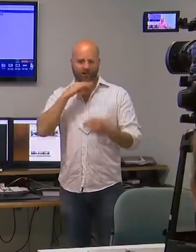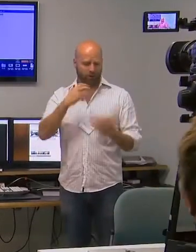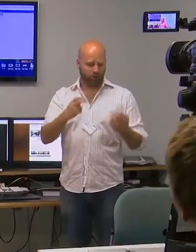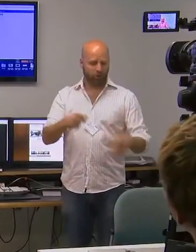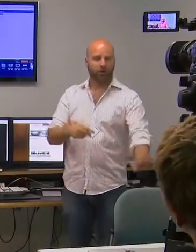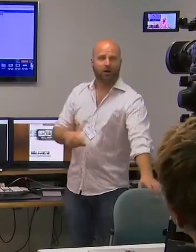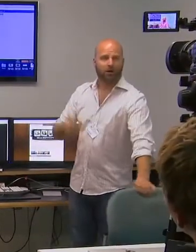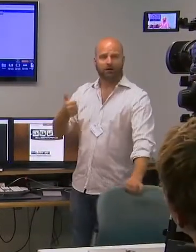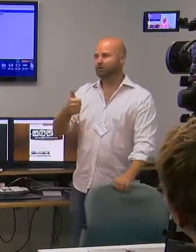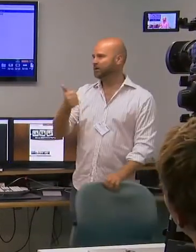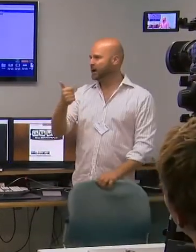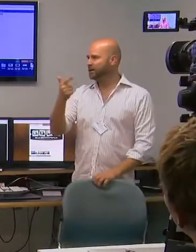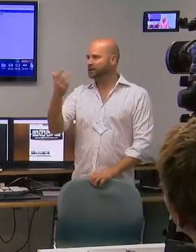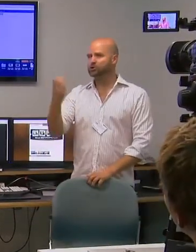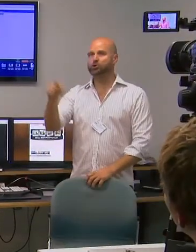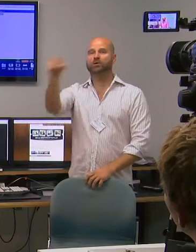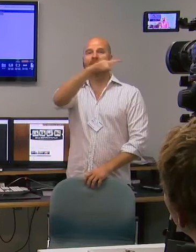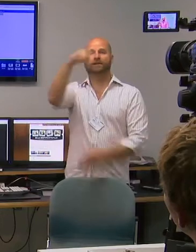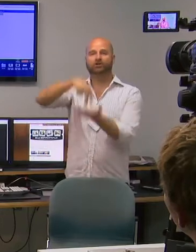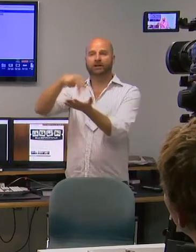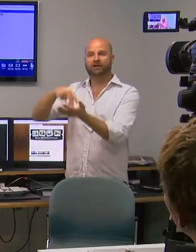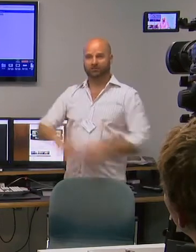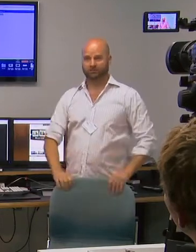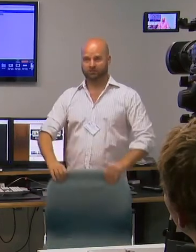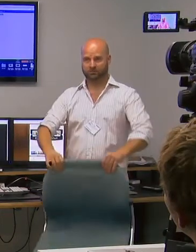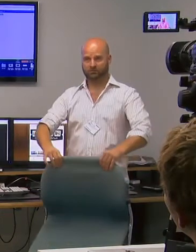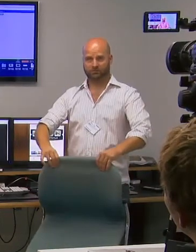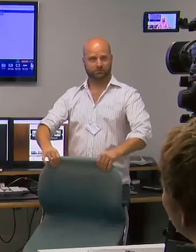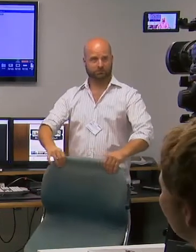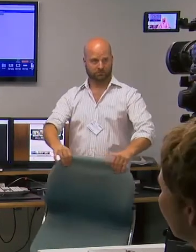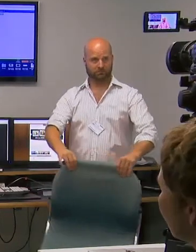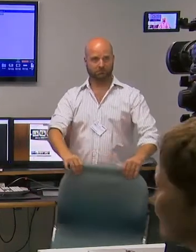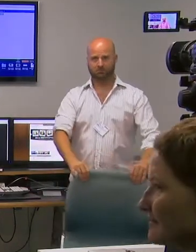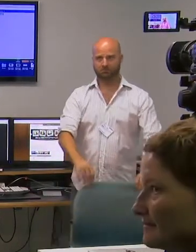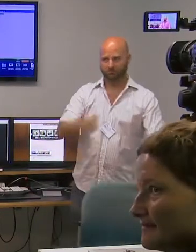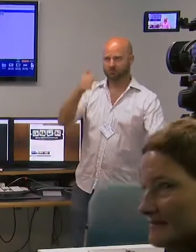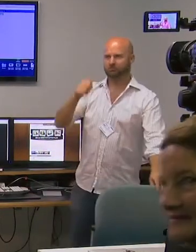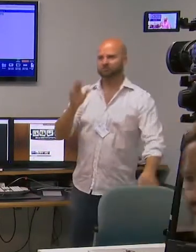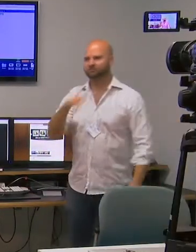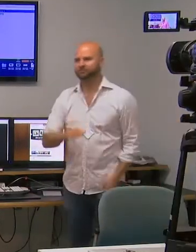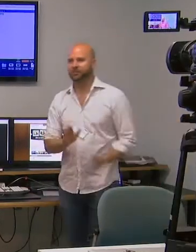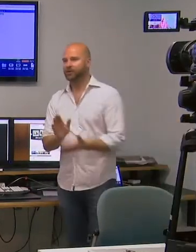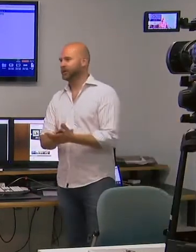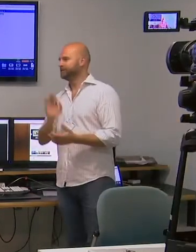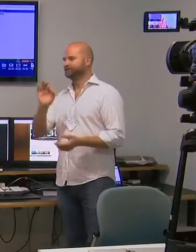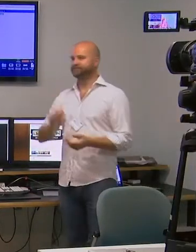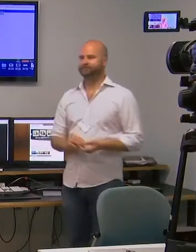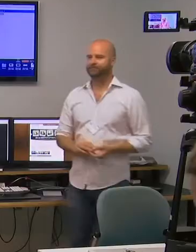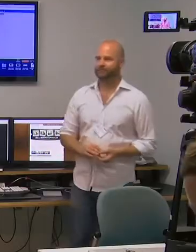Möchtet ihr noch Stühle? Ja, eigentlich noch ein paar genug Stühle da? Oder ist es euch wohl im Stehen? Ist gut? Okay.